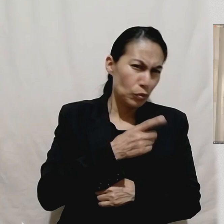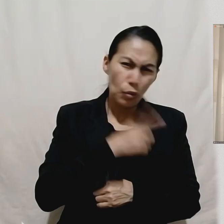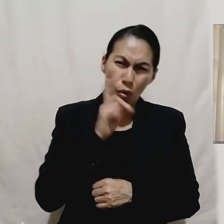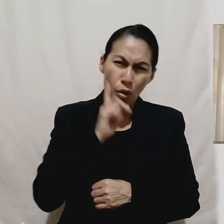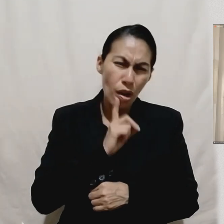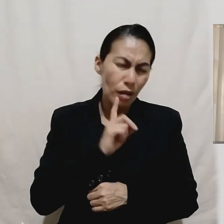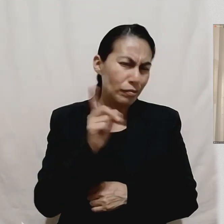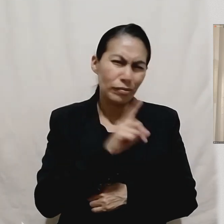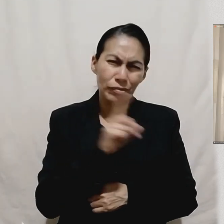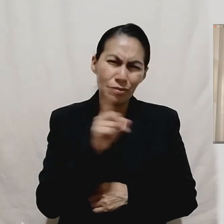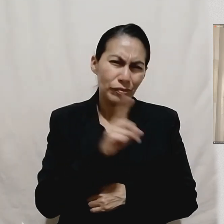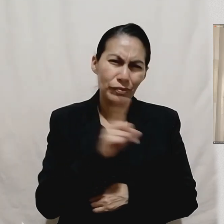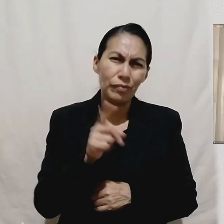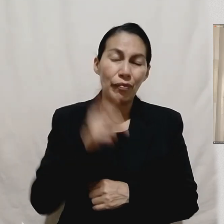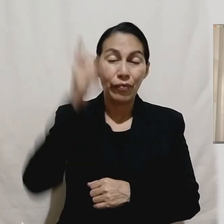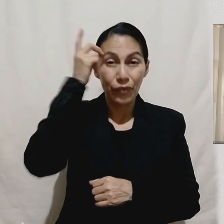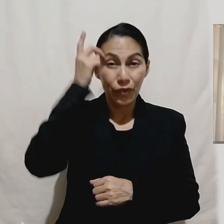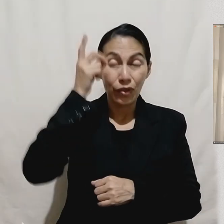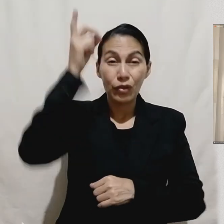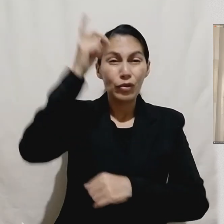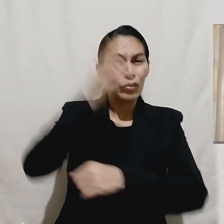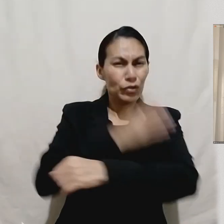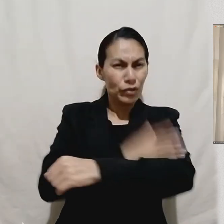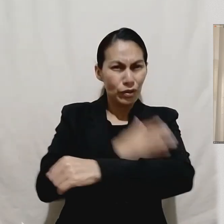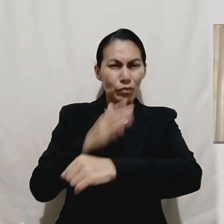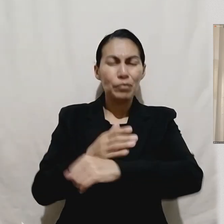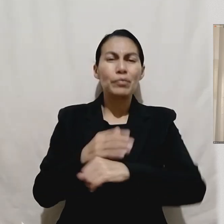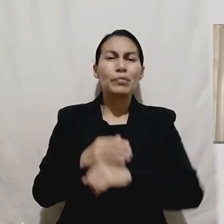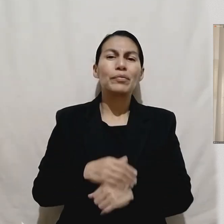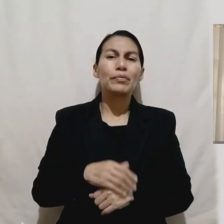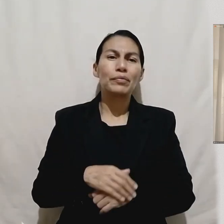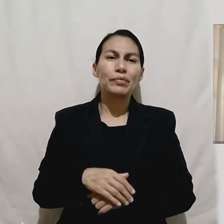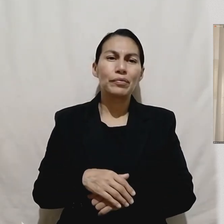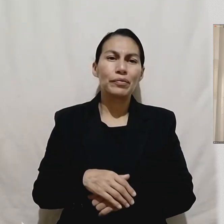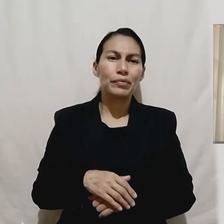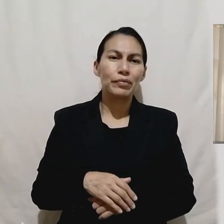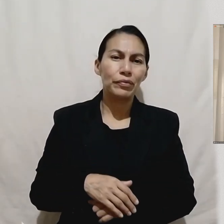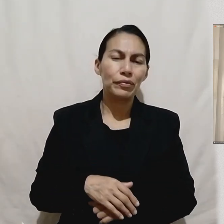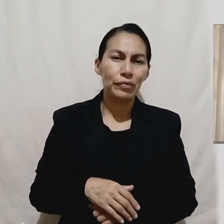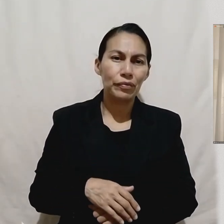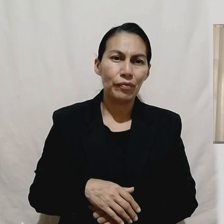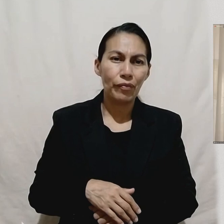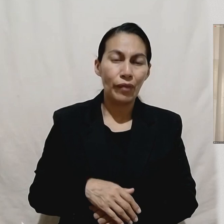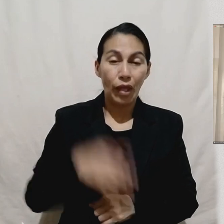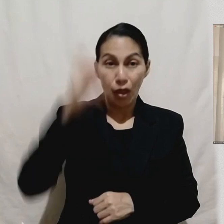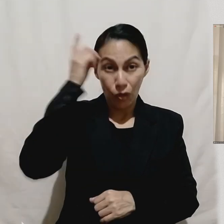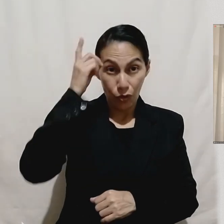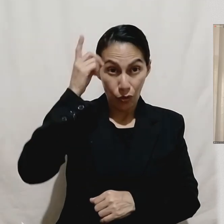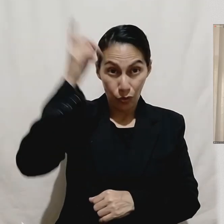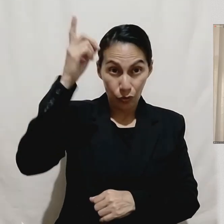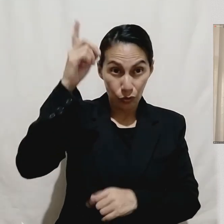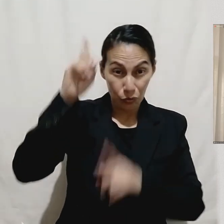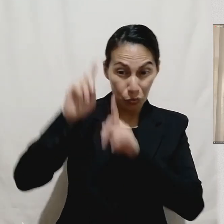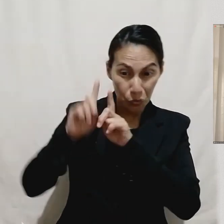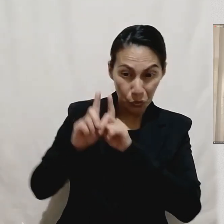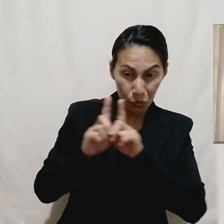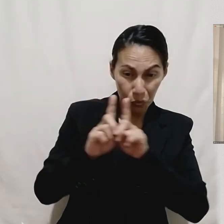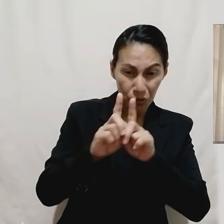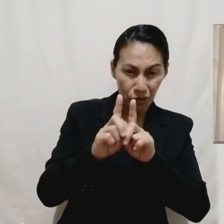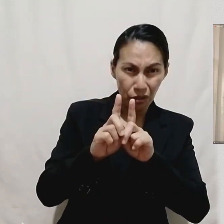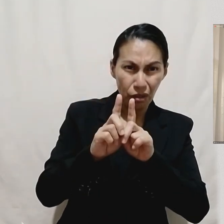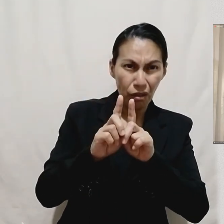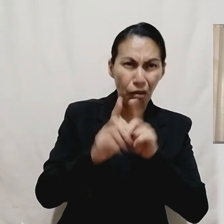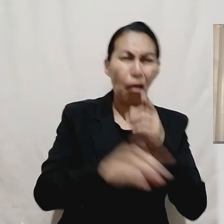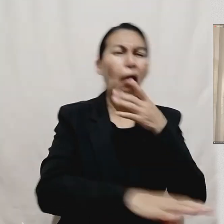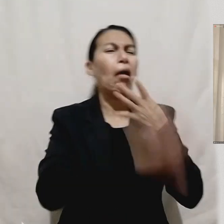o sola Dios está con nosotros y si Dios con nosotros